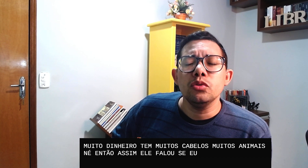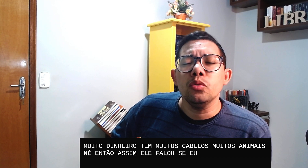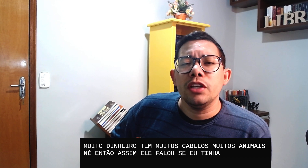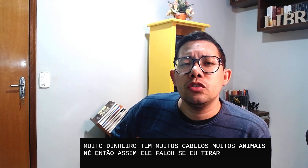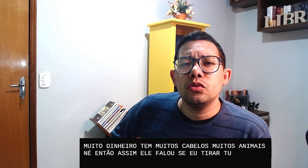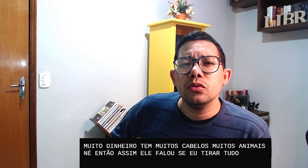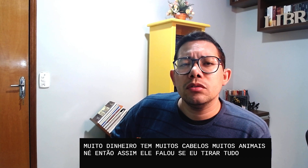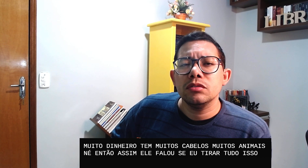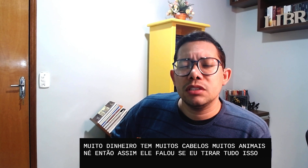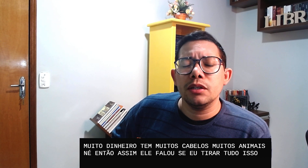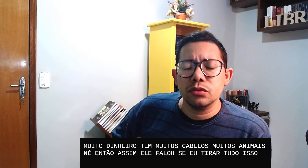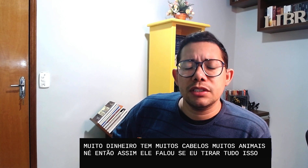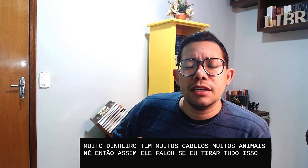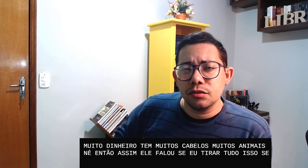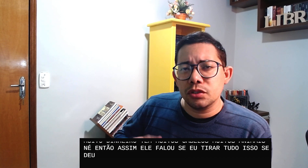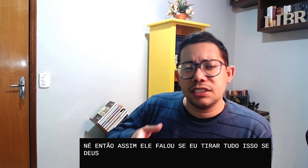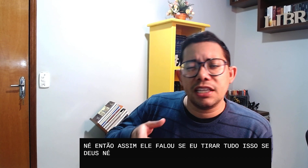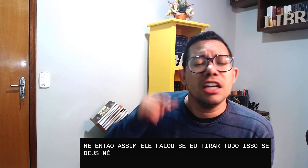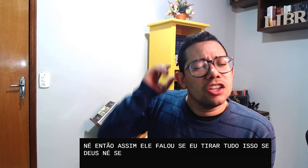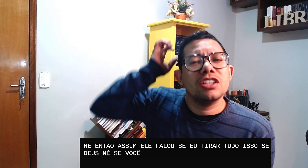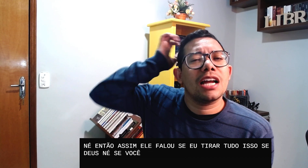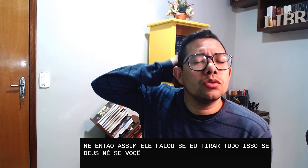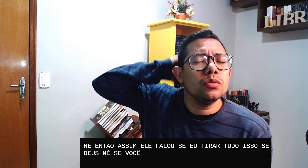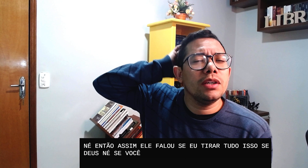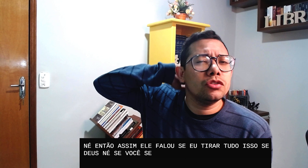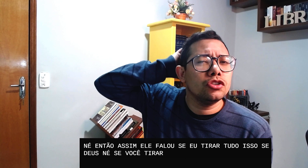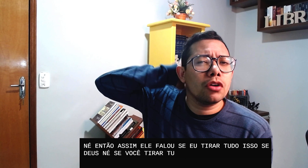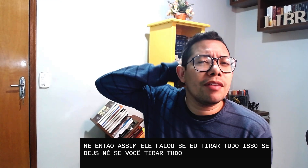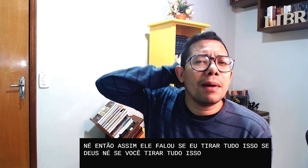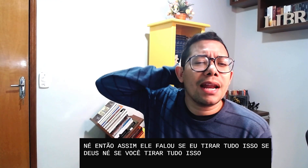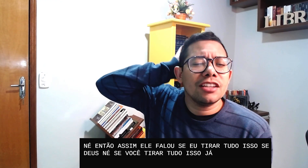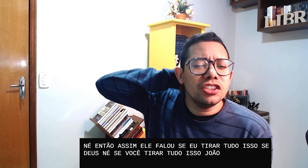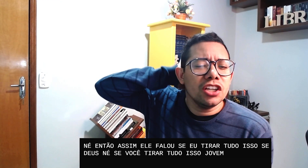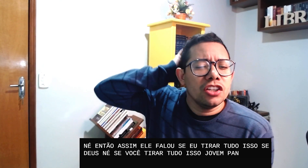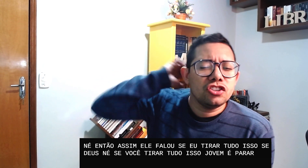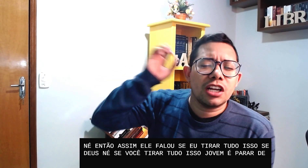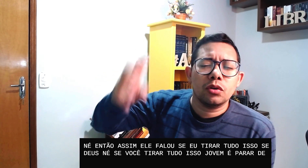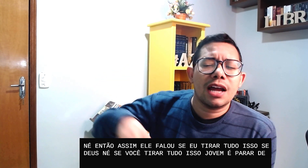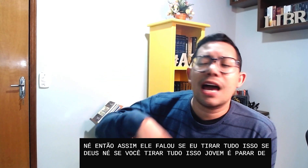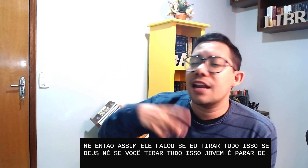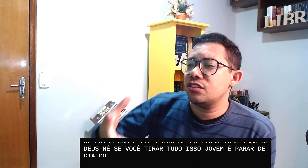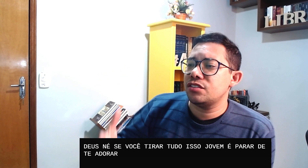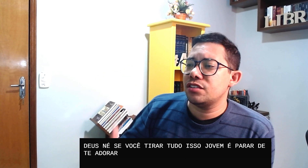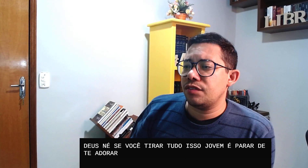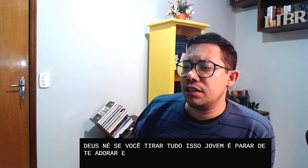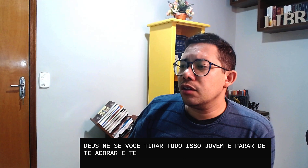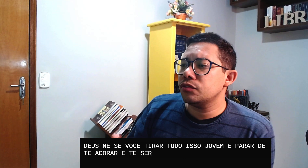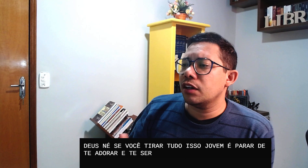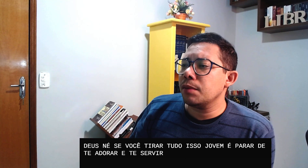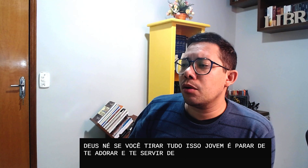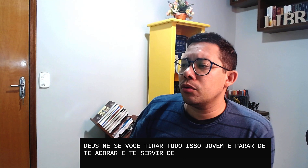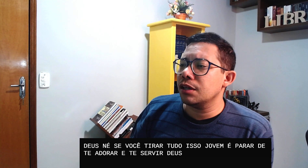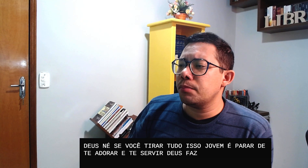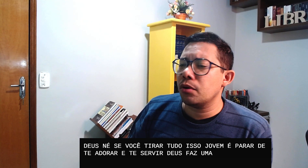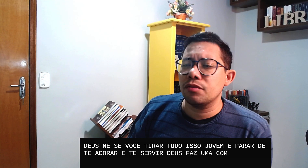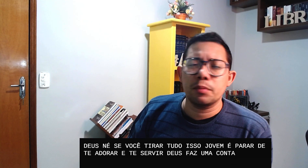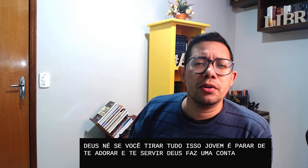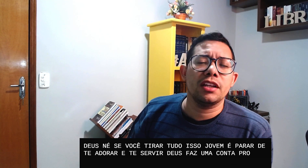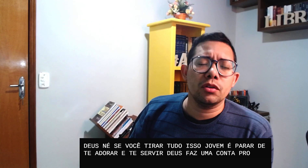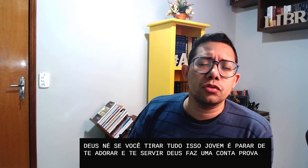tudo isso, se Deus, né? Se você tirar tudo isso, Jó vai parar de te adorar e te servir. E Deus faz uma contraprova, porque Deus